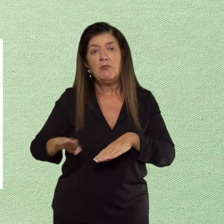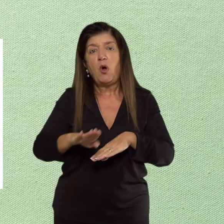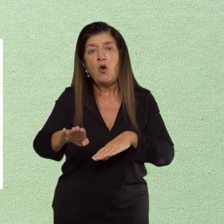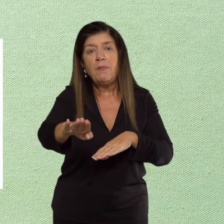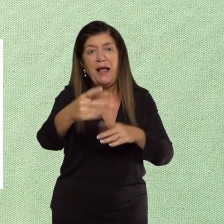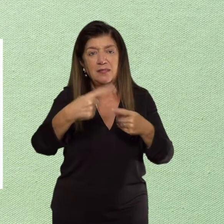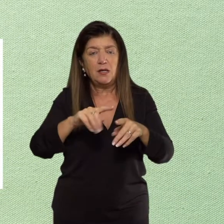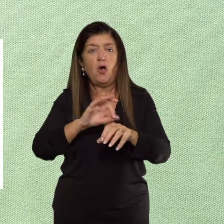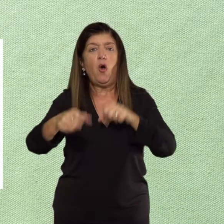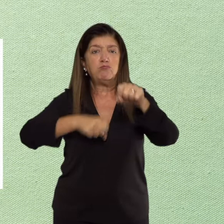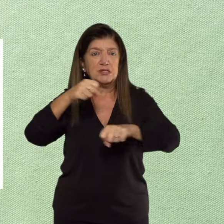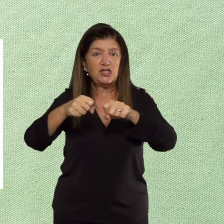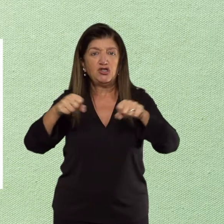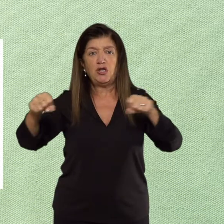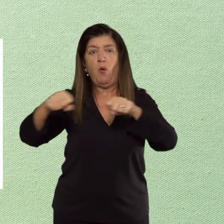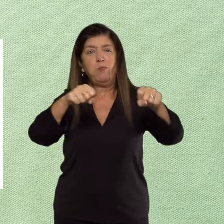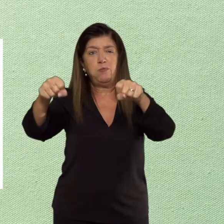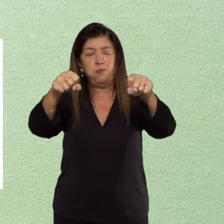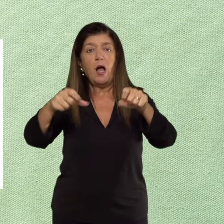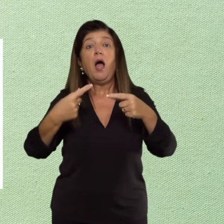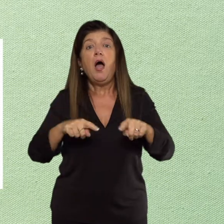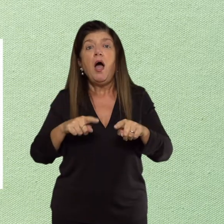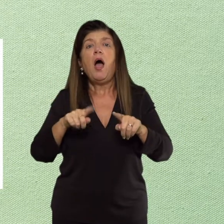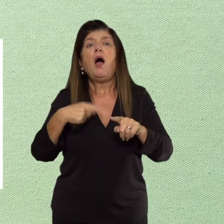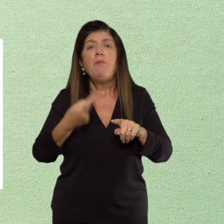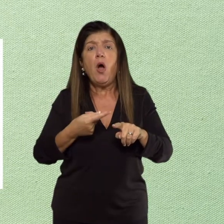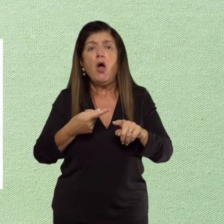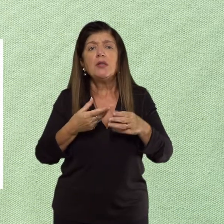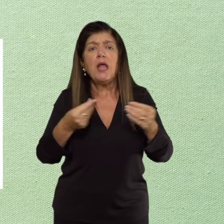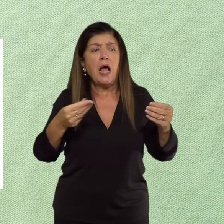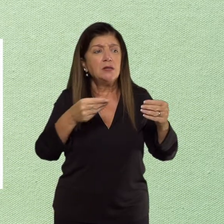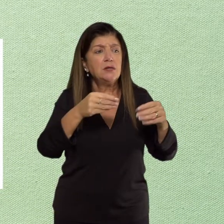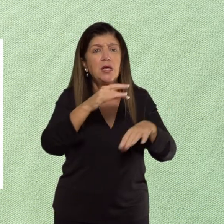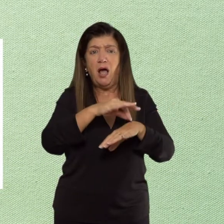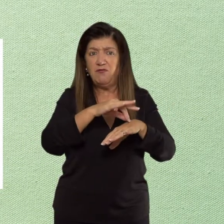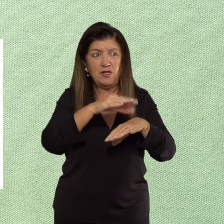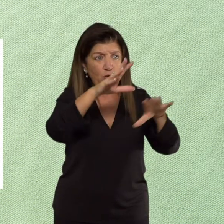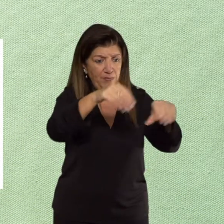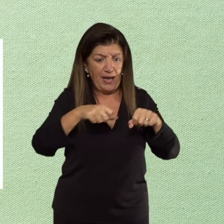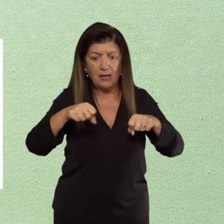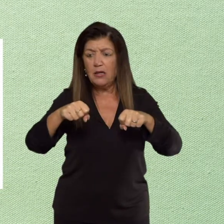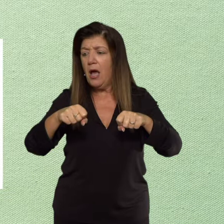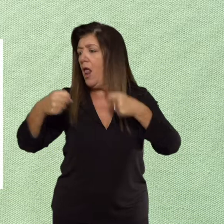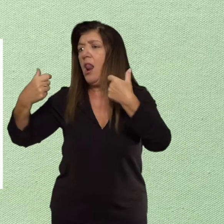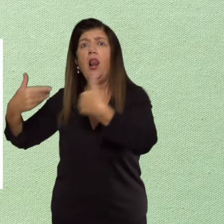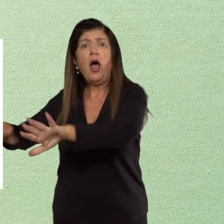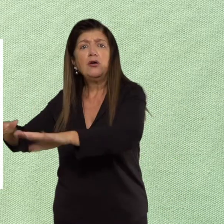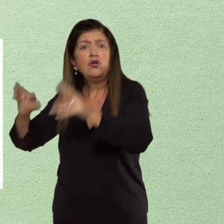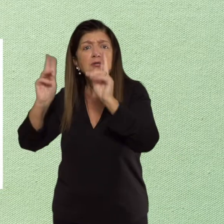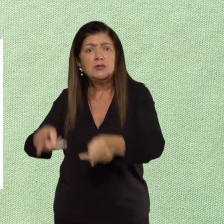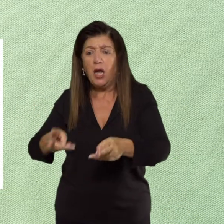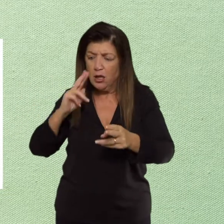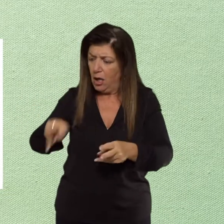i monopattini o le bici, e che poi però vengono lasciati tante volte sui marciapiedi e quindi